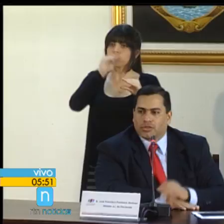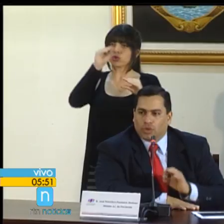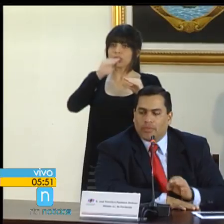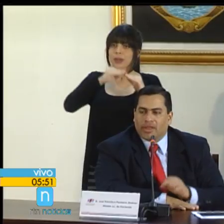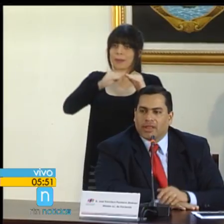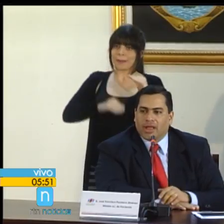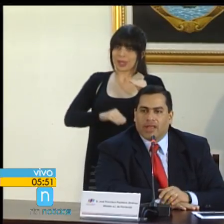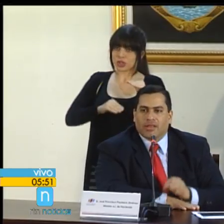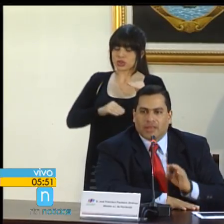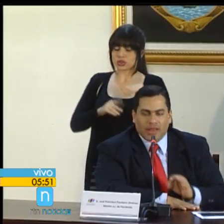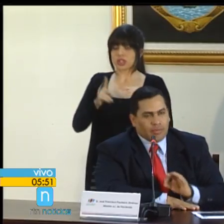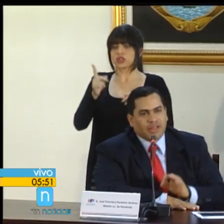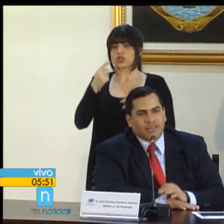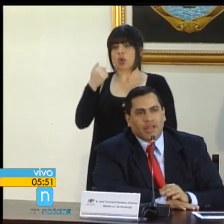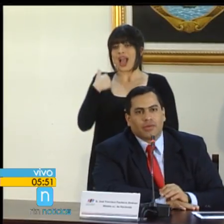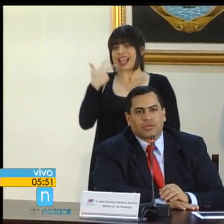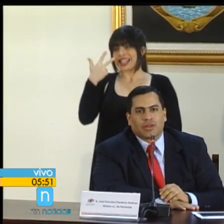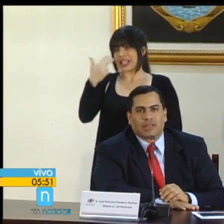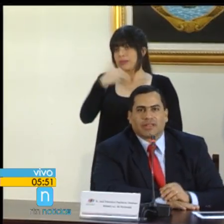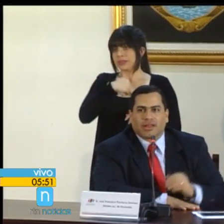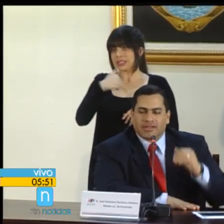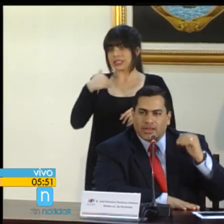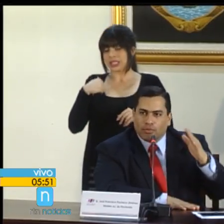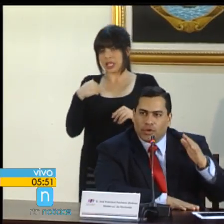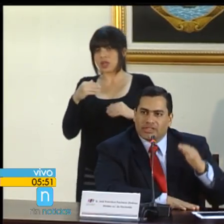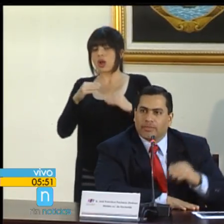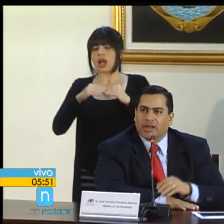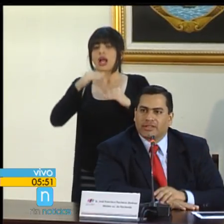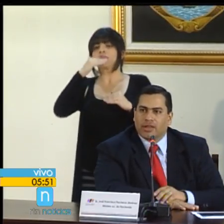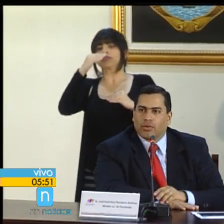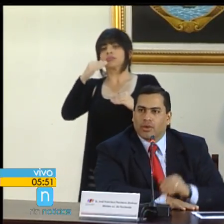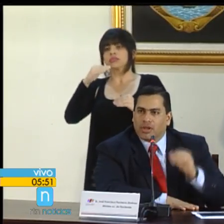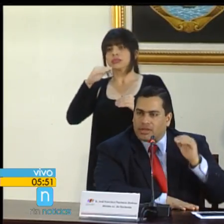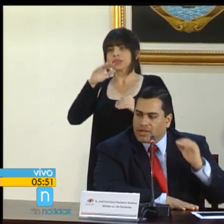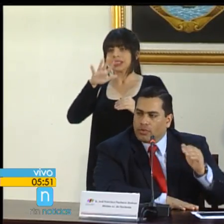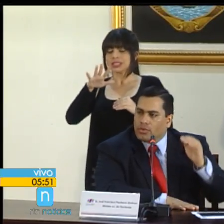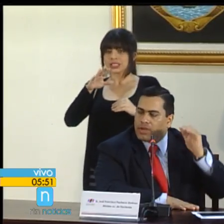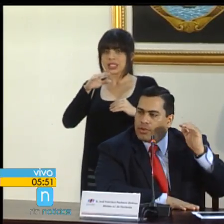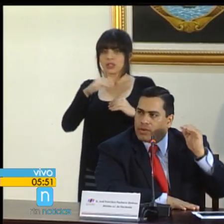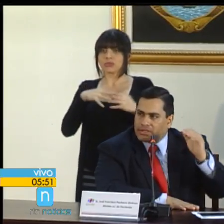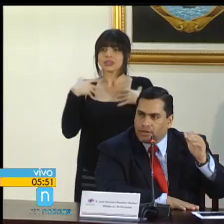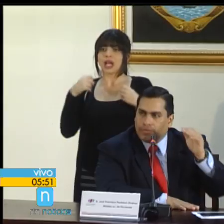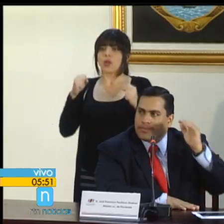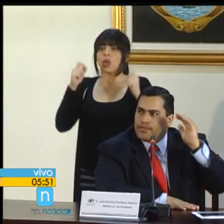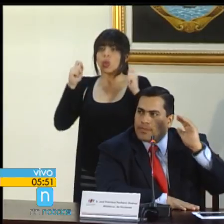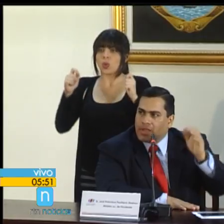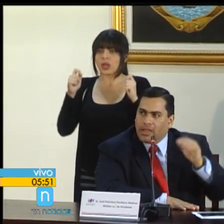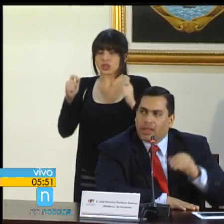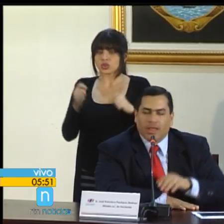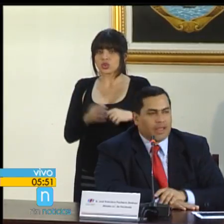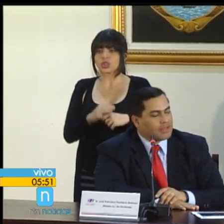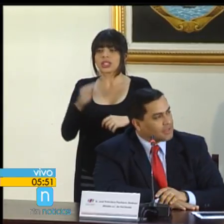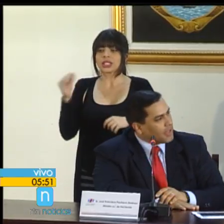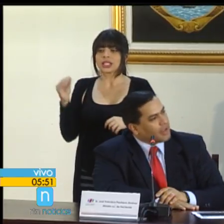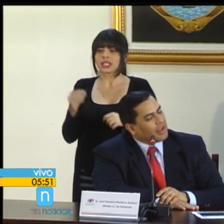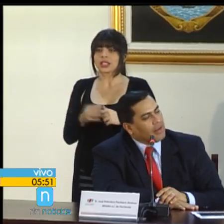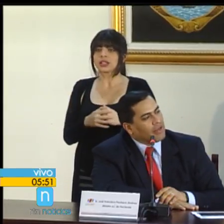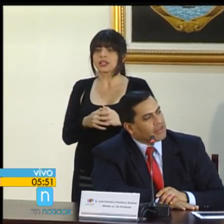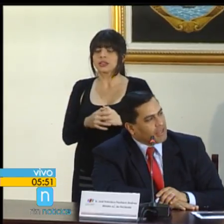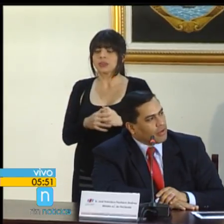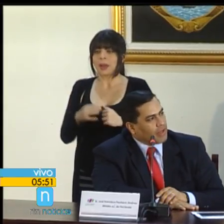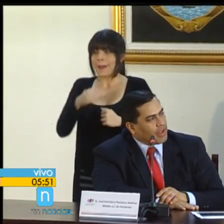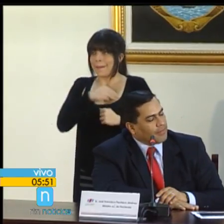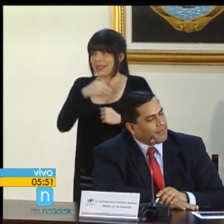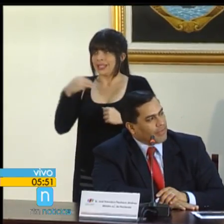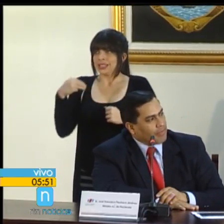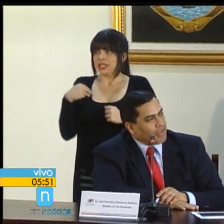¿Okay? Solamente hay 3 ministerios que están creciendo por encima del 5%, Salud, Educación y el